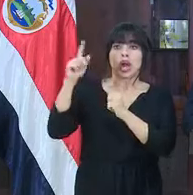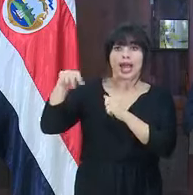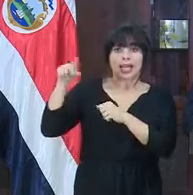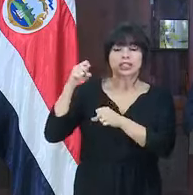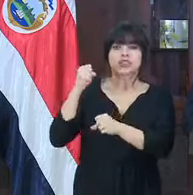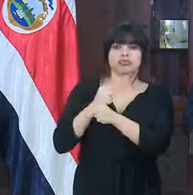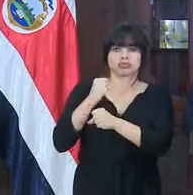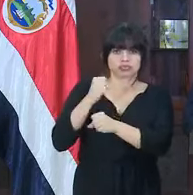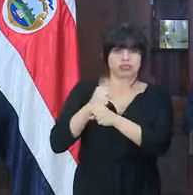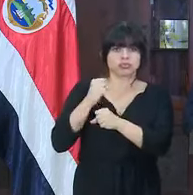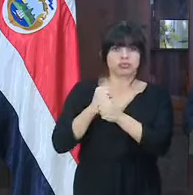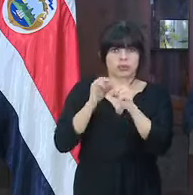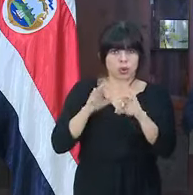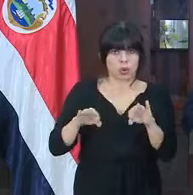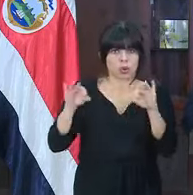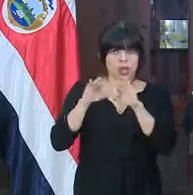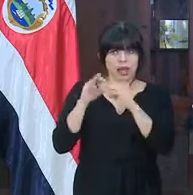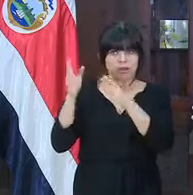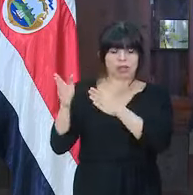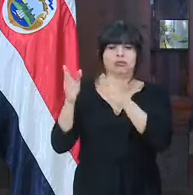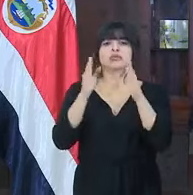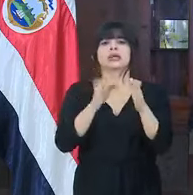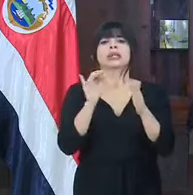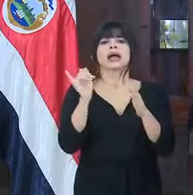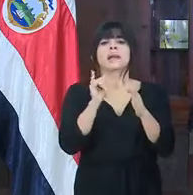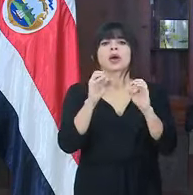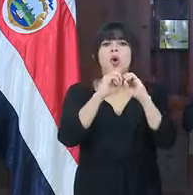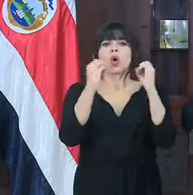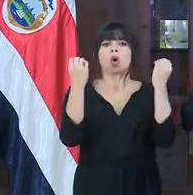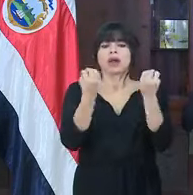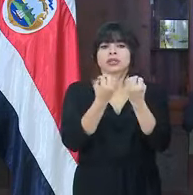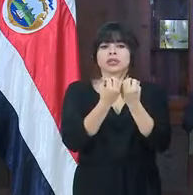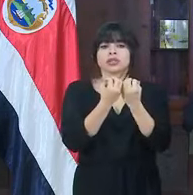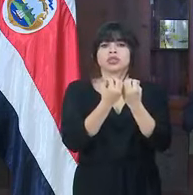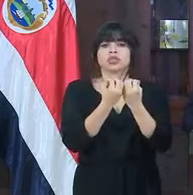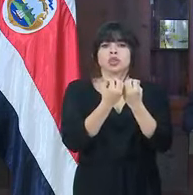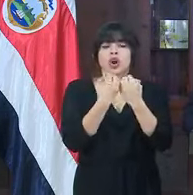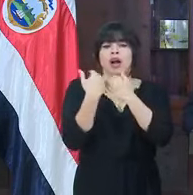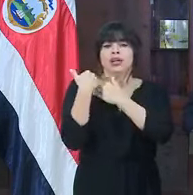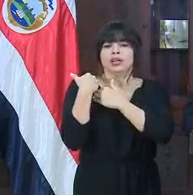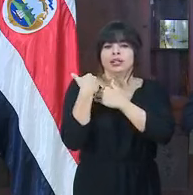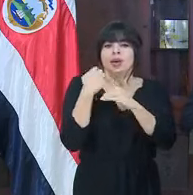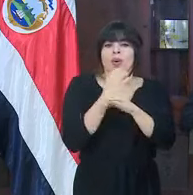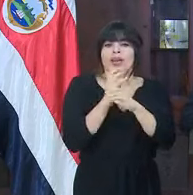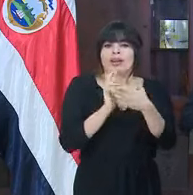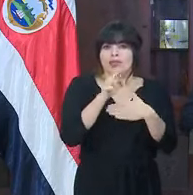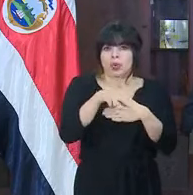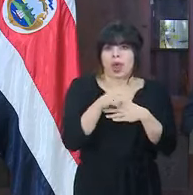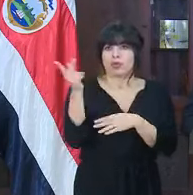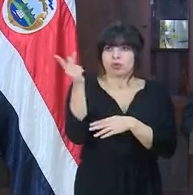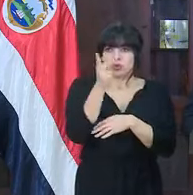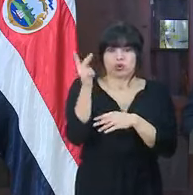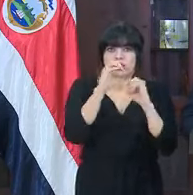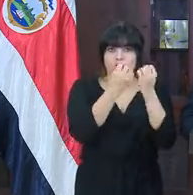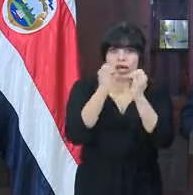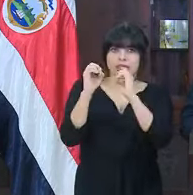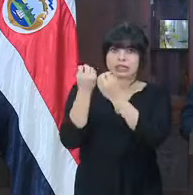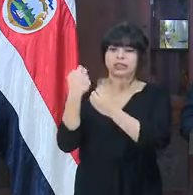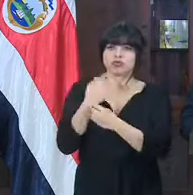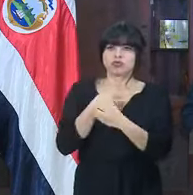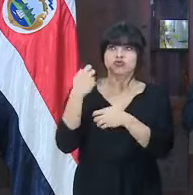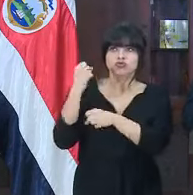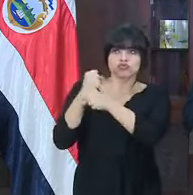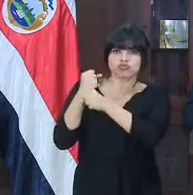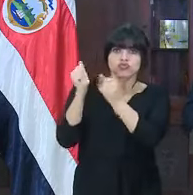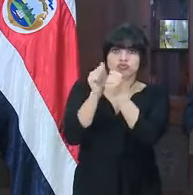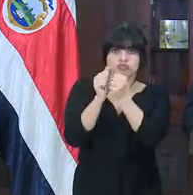trabajo importante y también con la organización que vela por los refugiados. Son las dos organizaciones con las que se ha